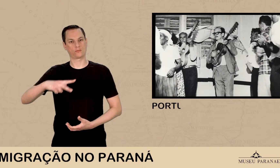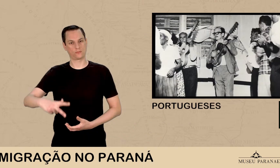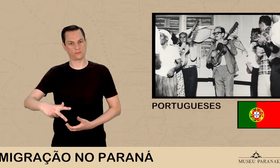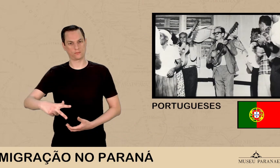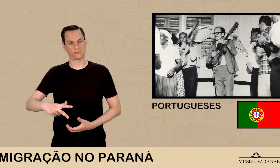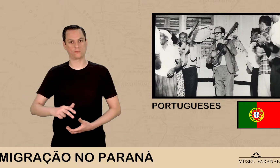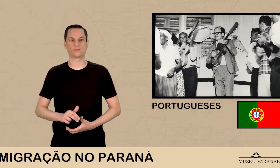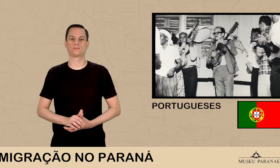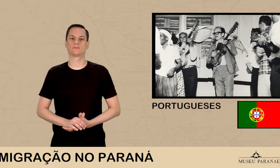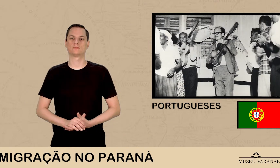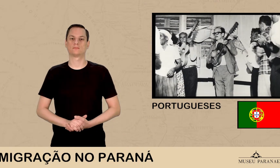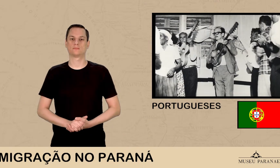portugueses,